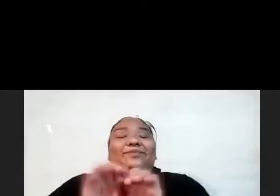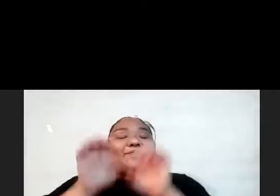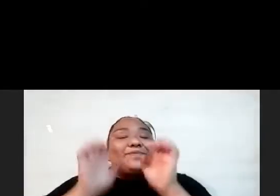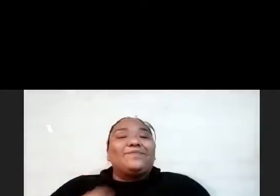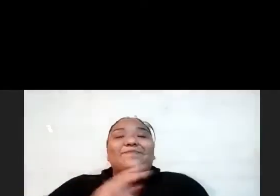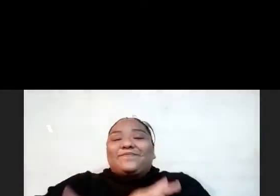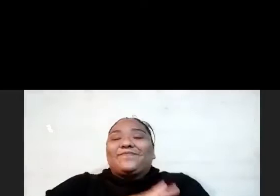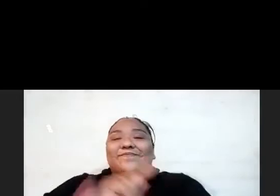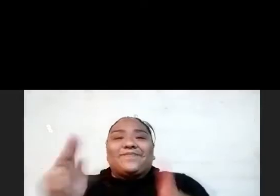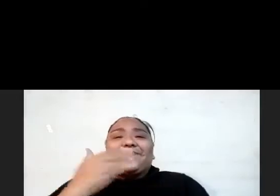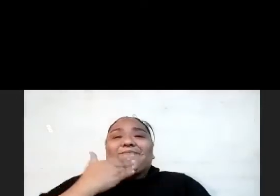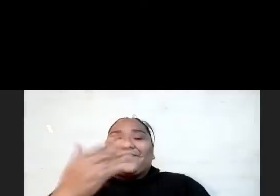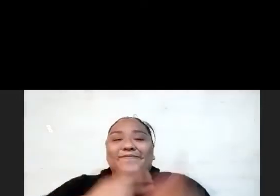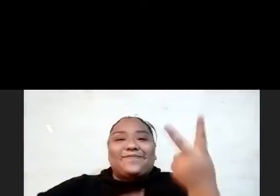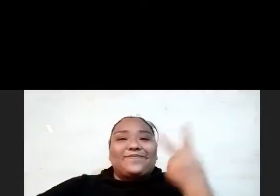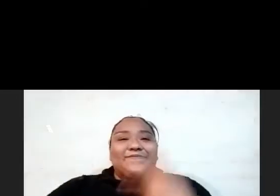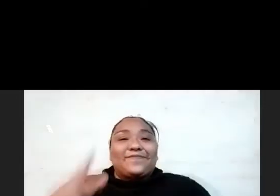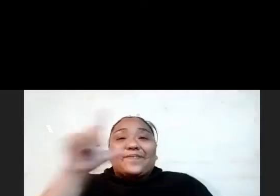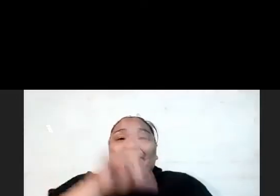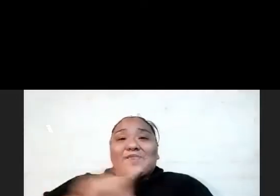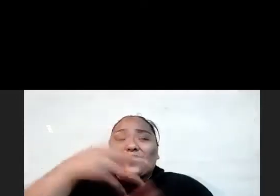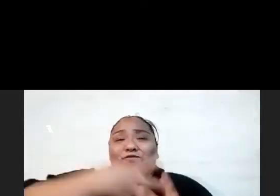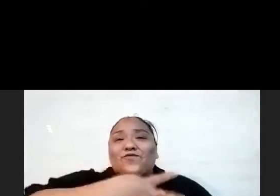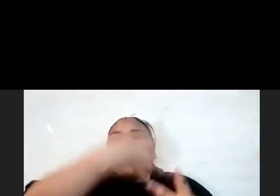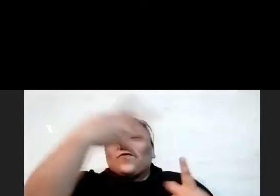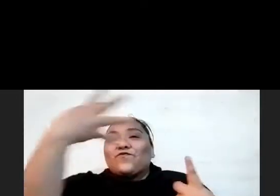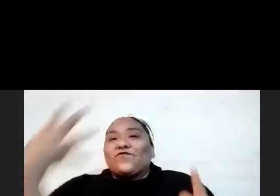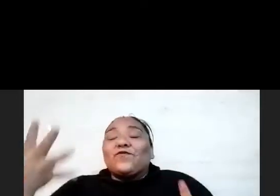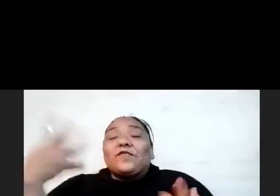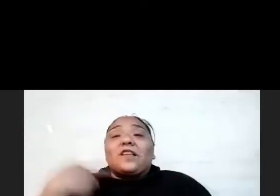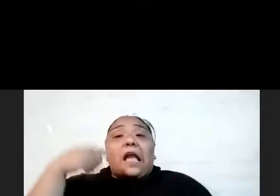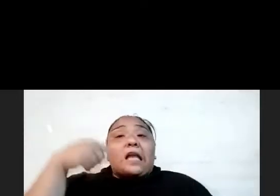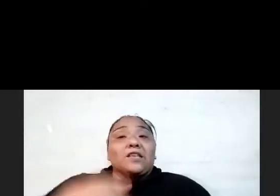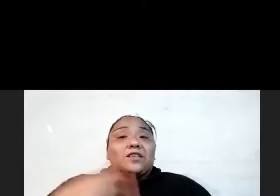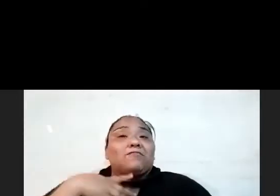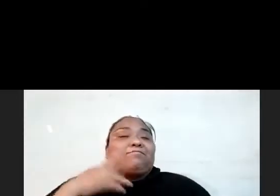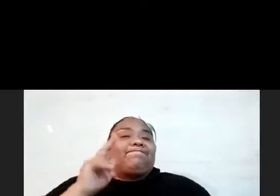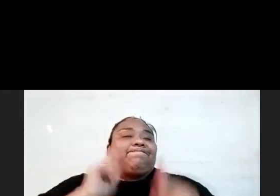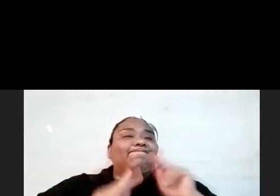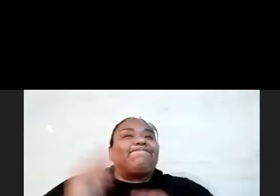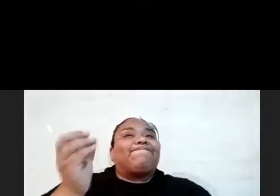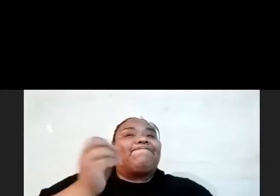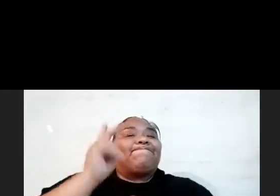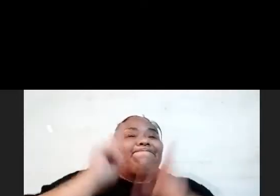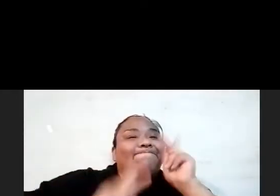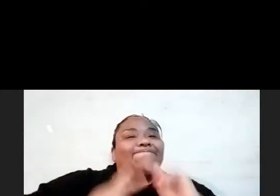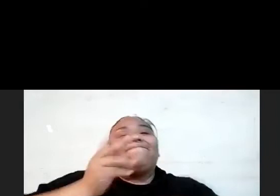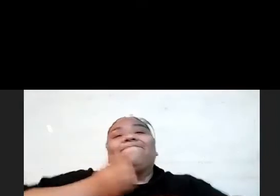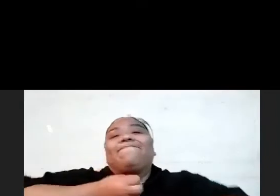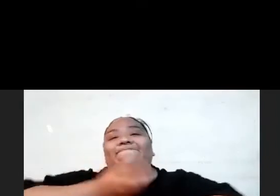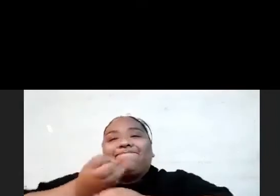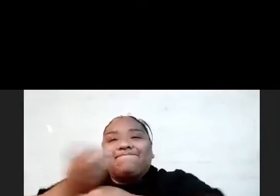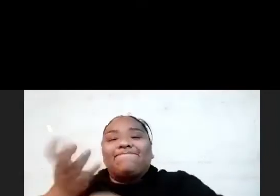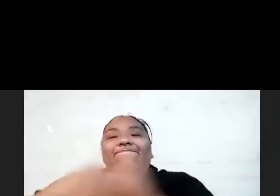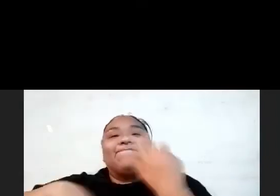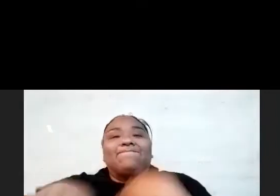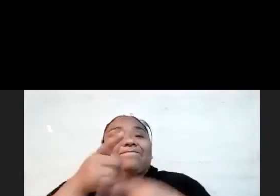Bienvenidos a nuestro lunes de arcoíris en estas charlas que vamos iniciando en